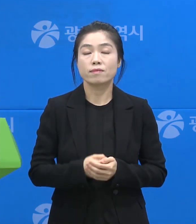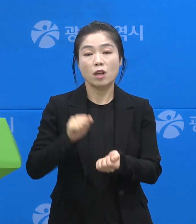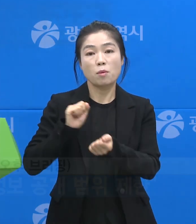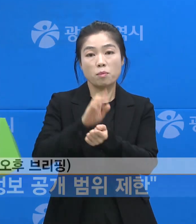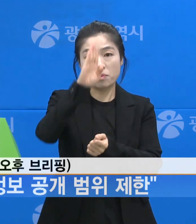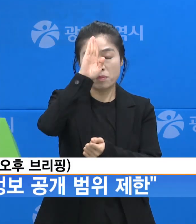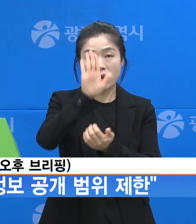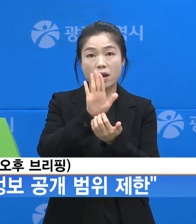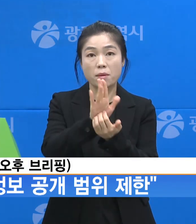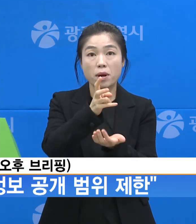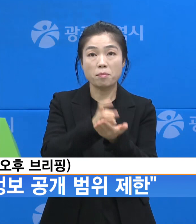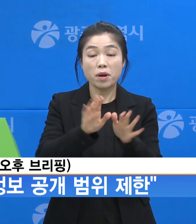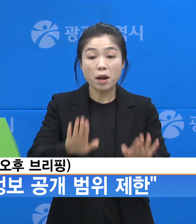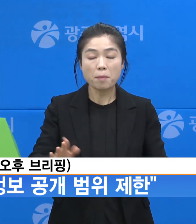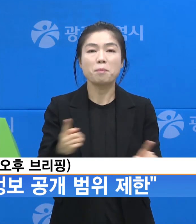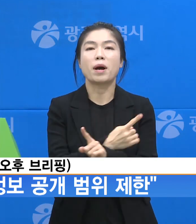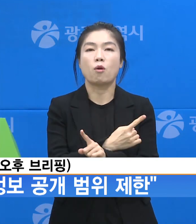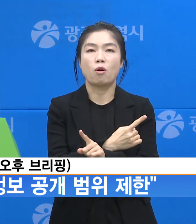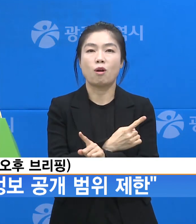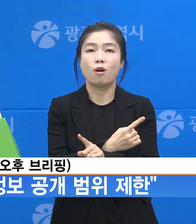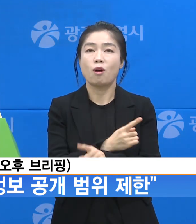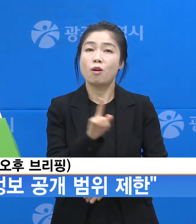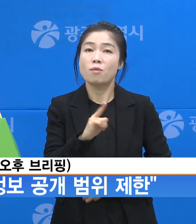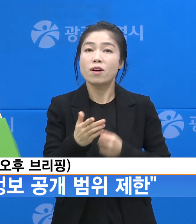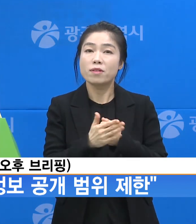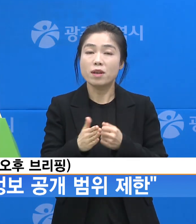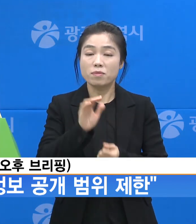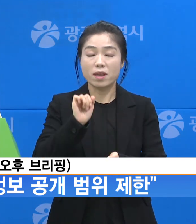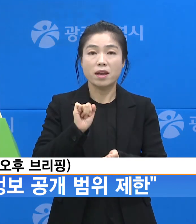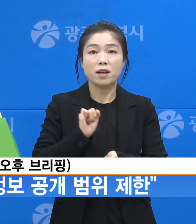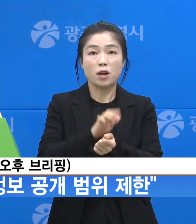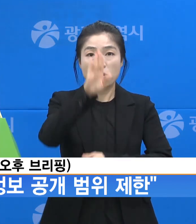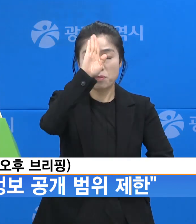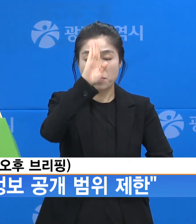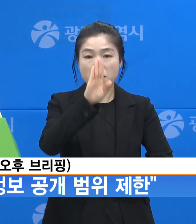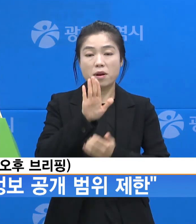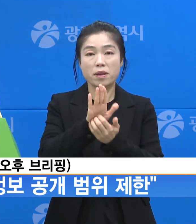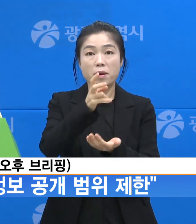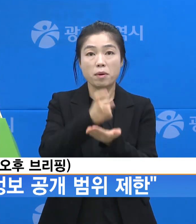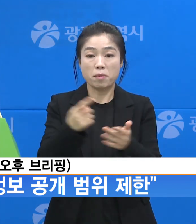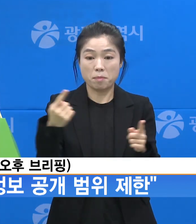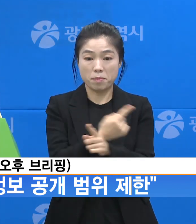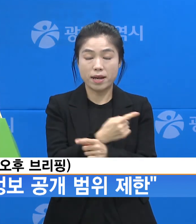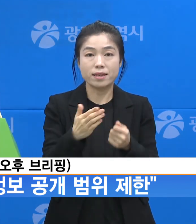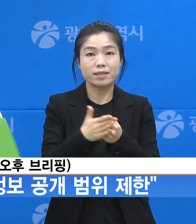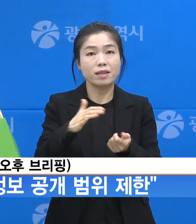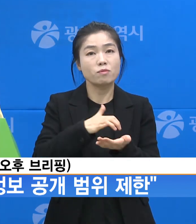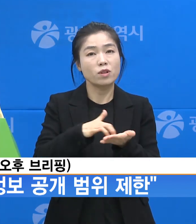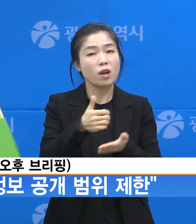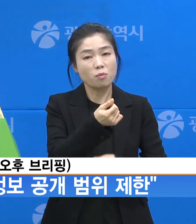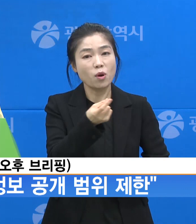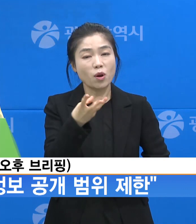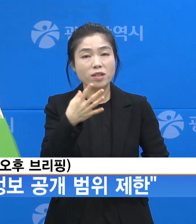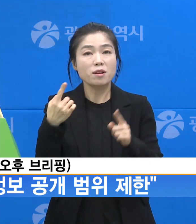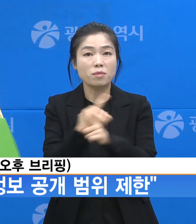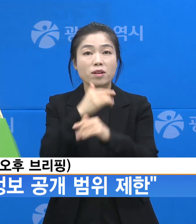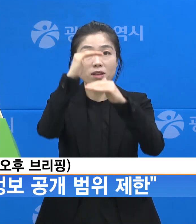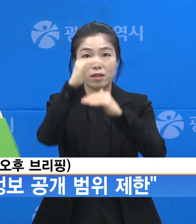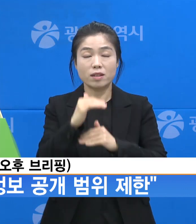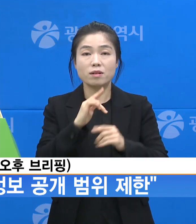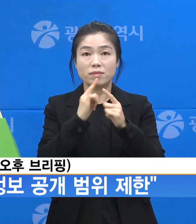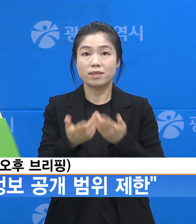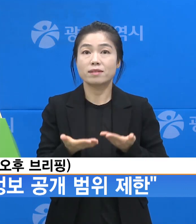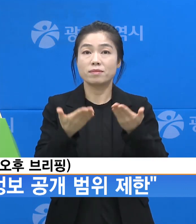감염병 예방법이 이번에 개정이 됐습니다. 그래서 감염병 예방법 개정됨에 따라서 몇 가지 변동사항이